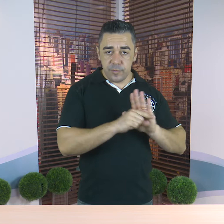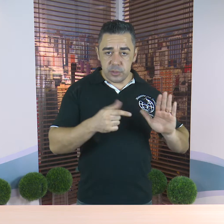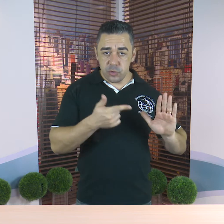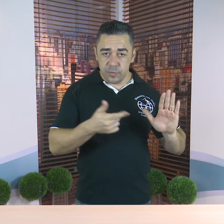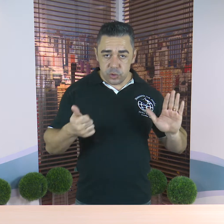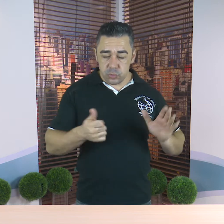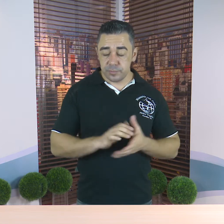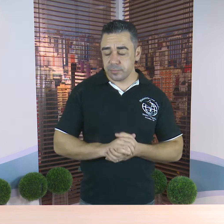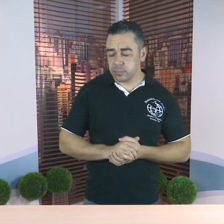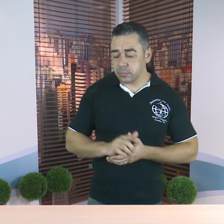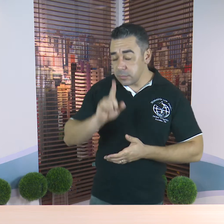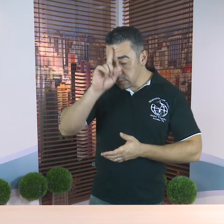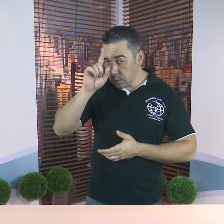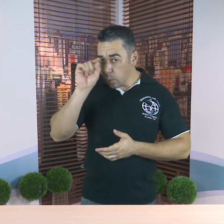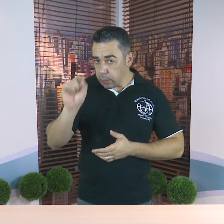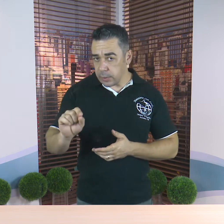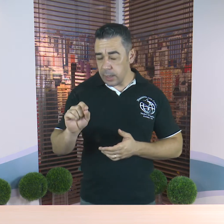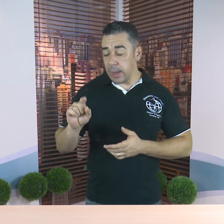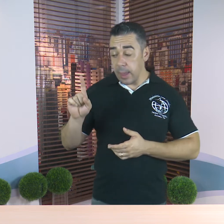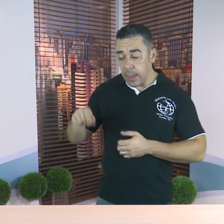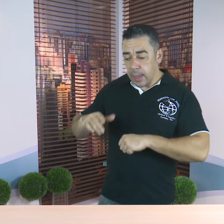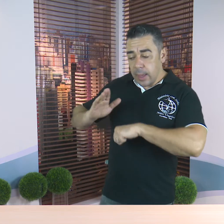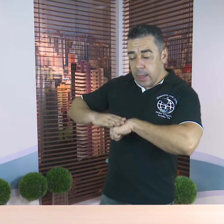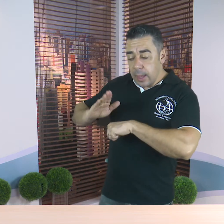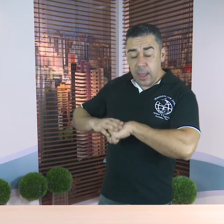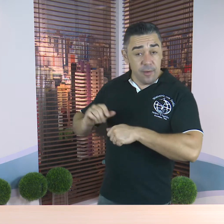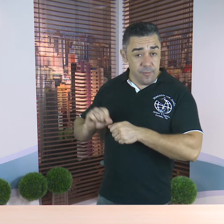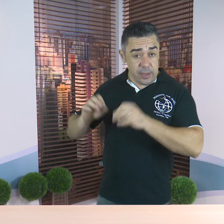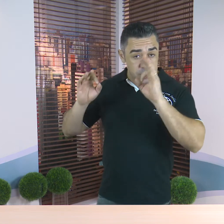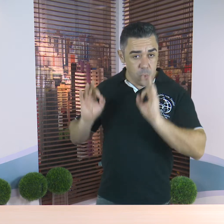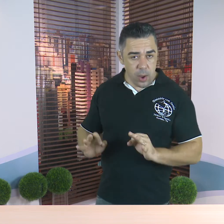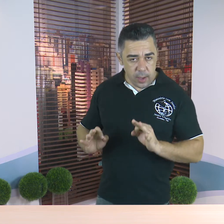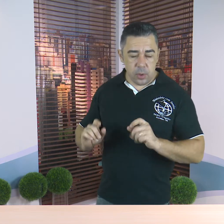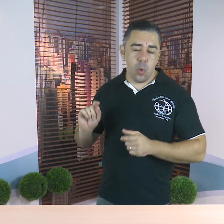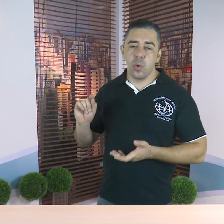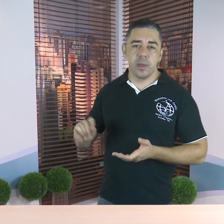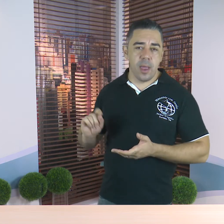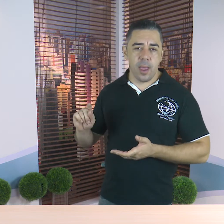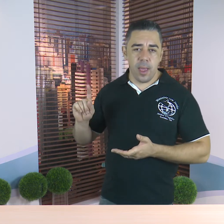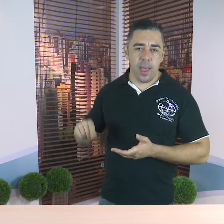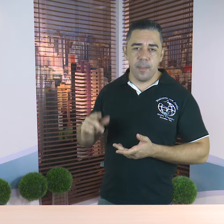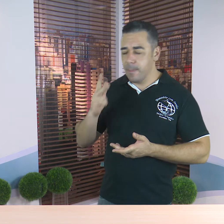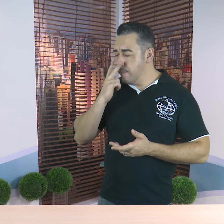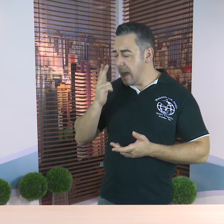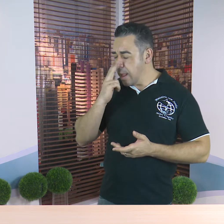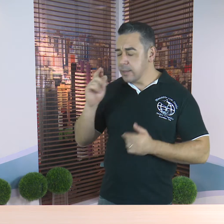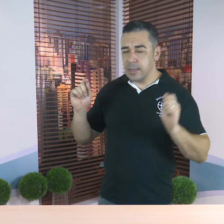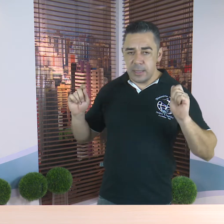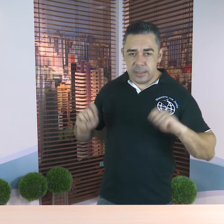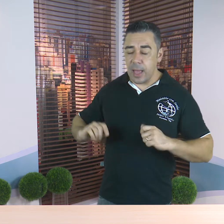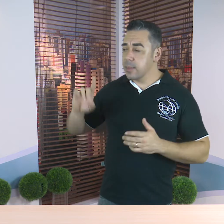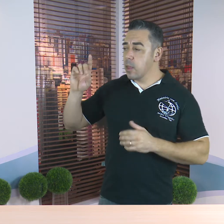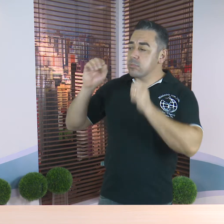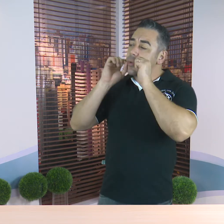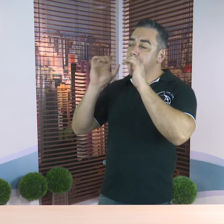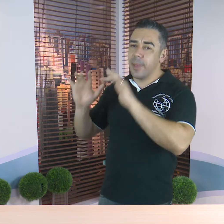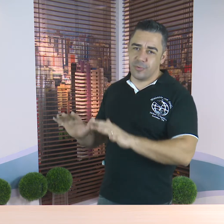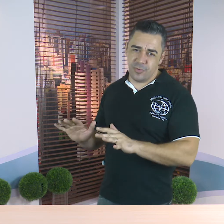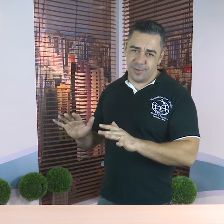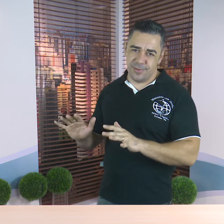as ações, quando feitas corretamente, produzem mérito diante de Deus. Havia,